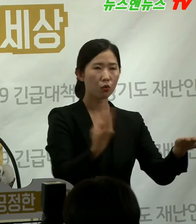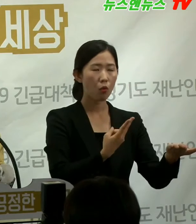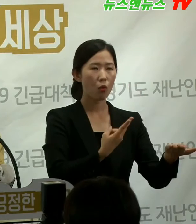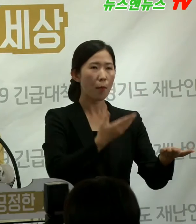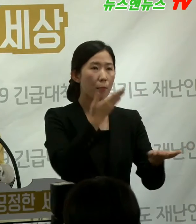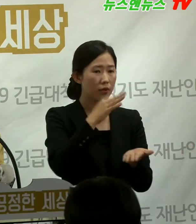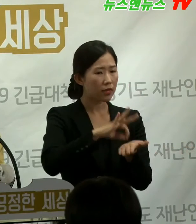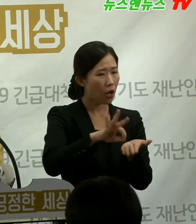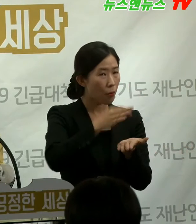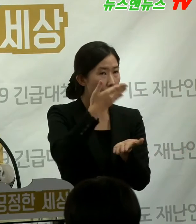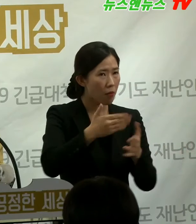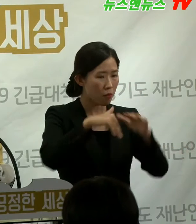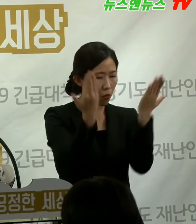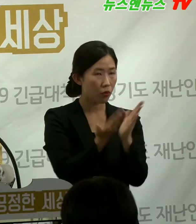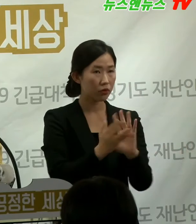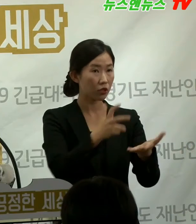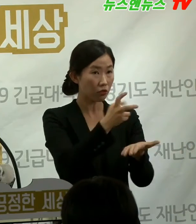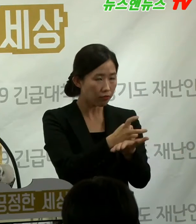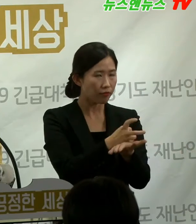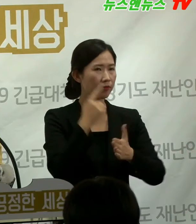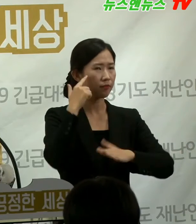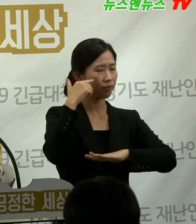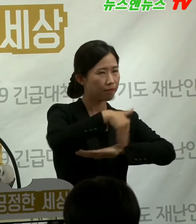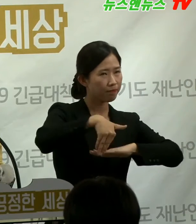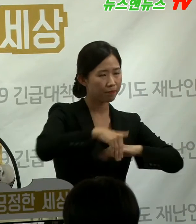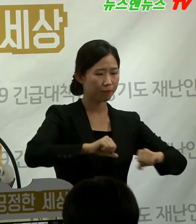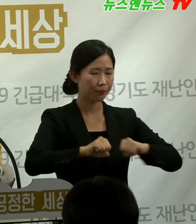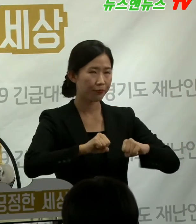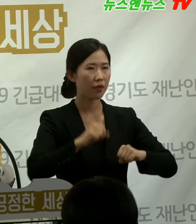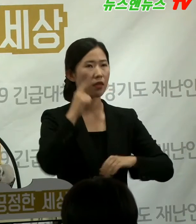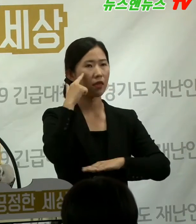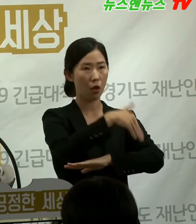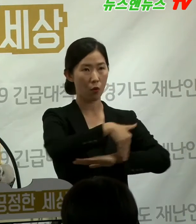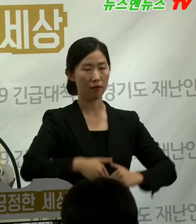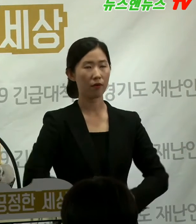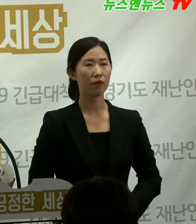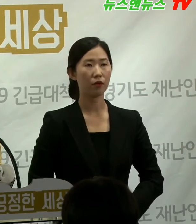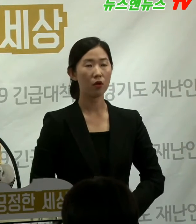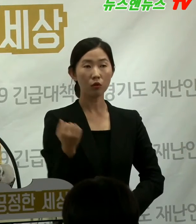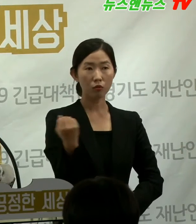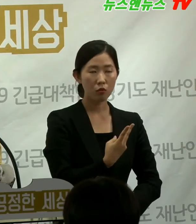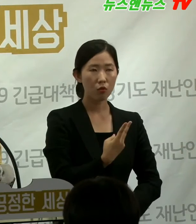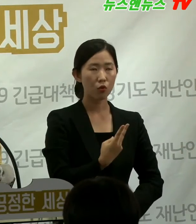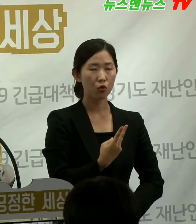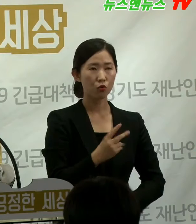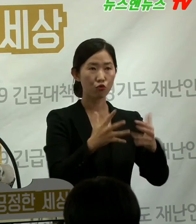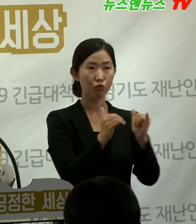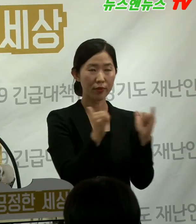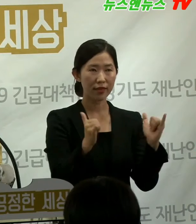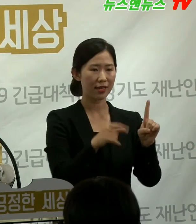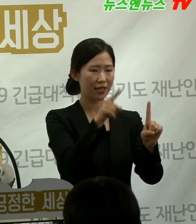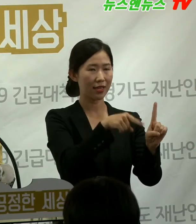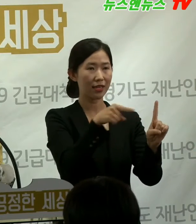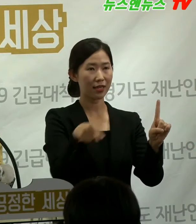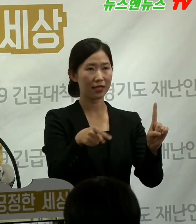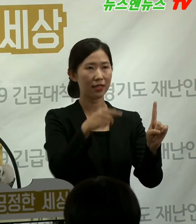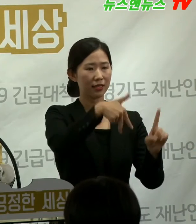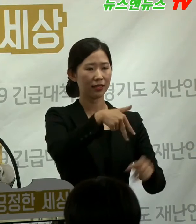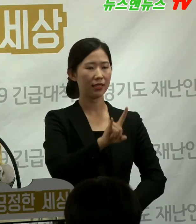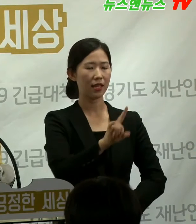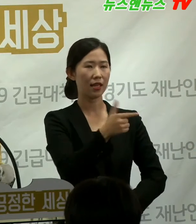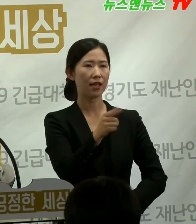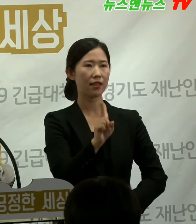정책을 신속하게 시행하겠습니다. 그리고 여기에 덧붙여 국민 1인당 재난기본소득을